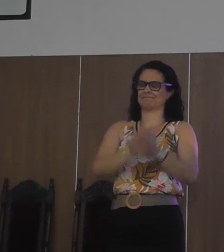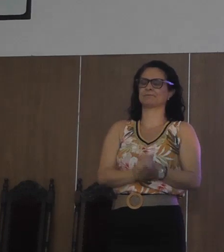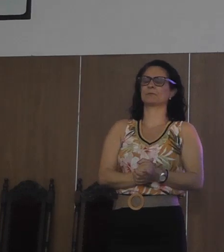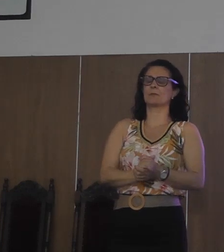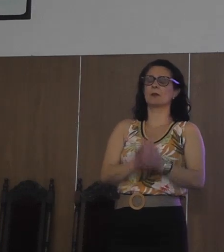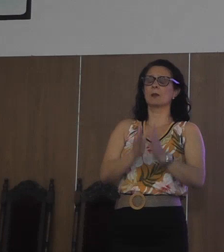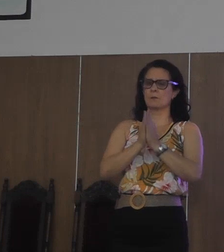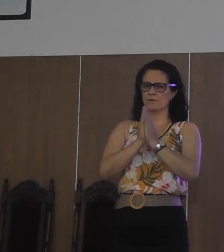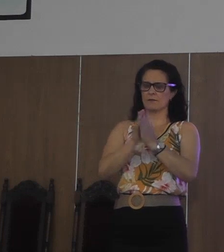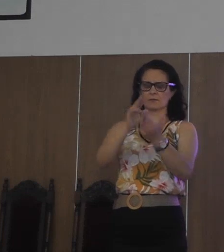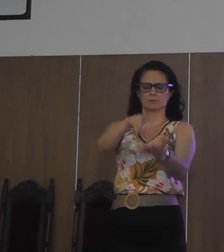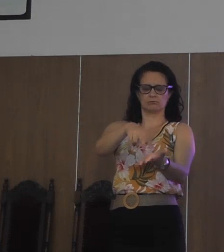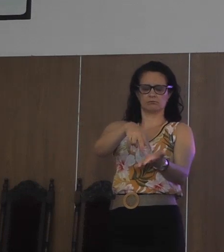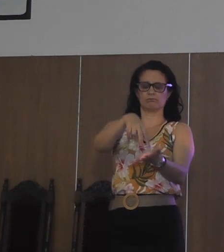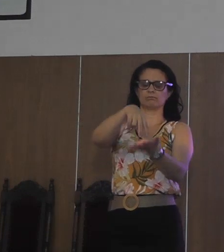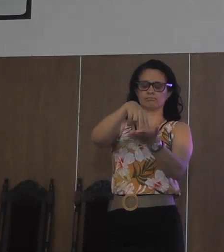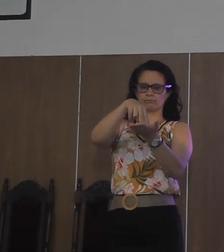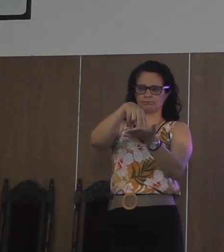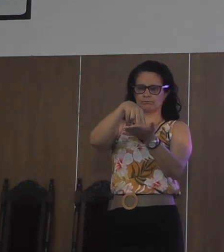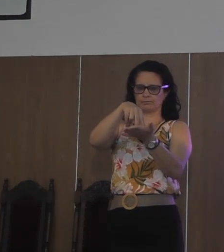pé.